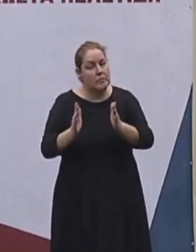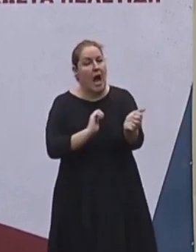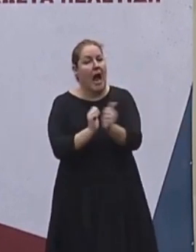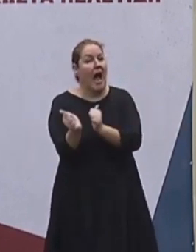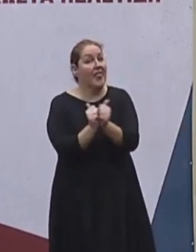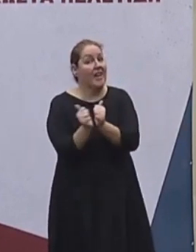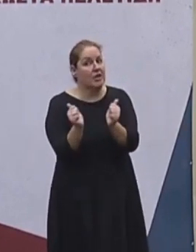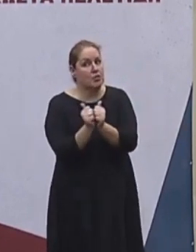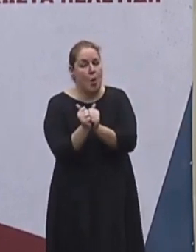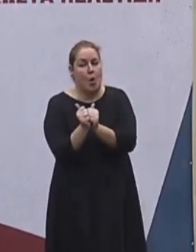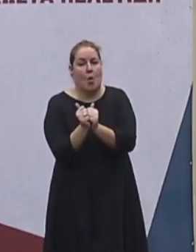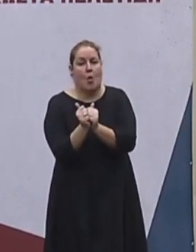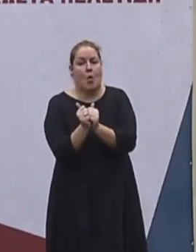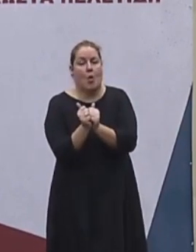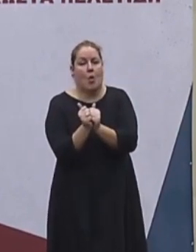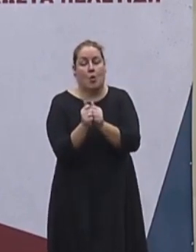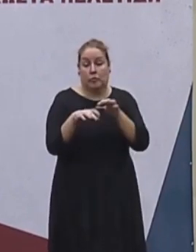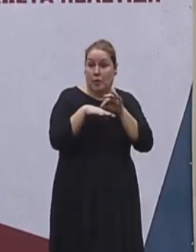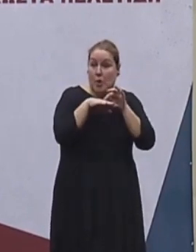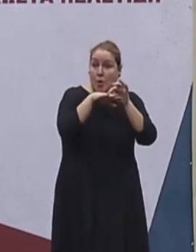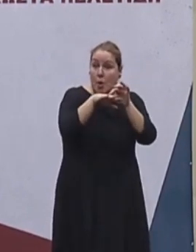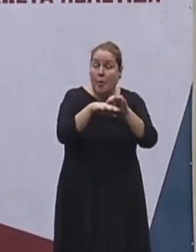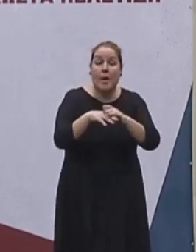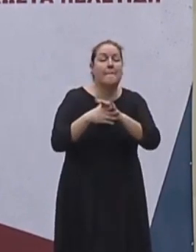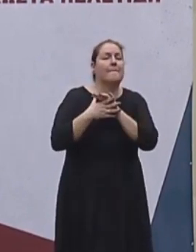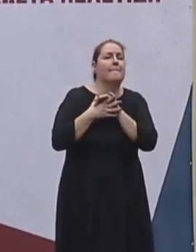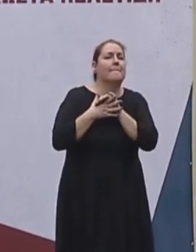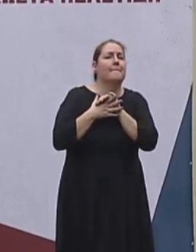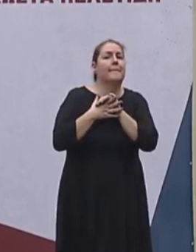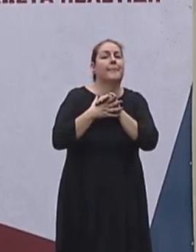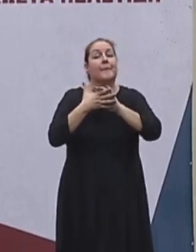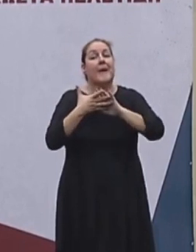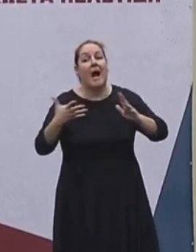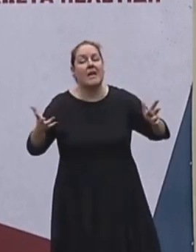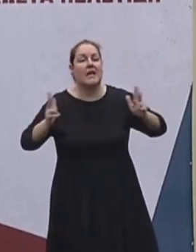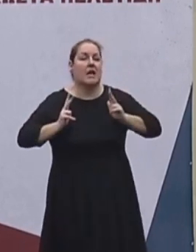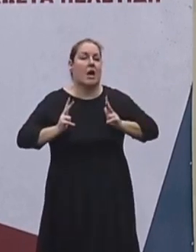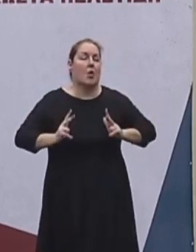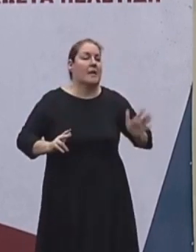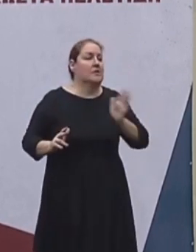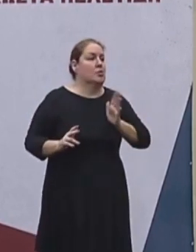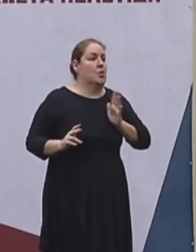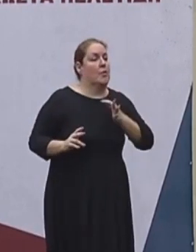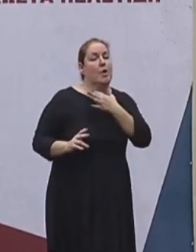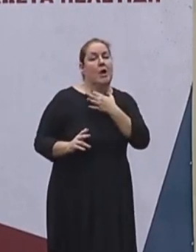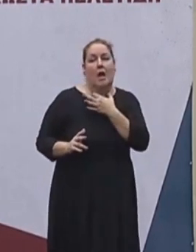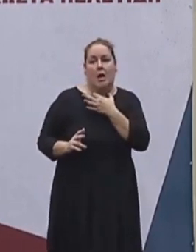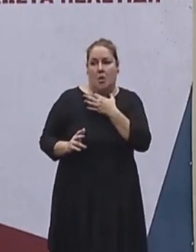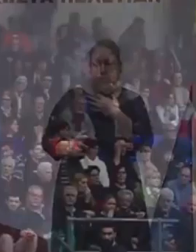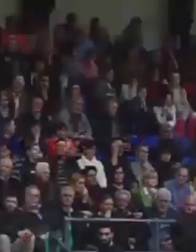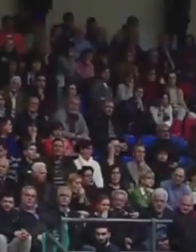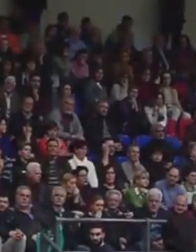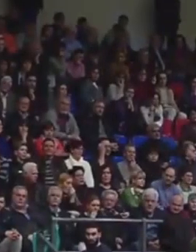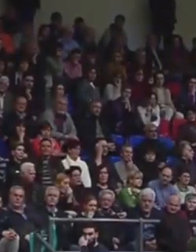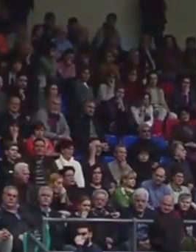αθλητισμό με γνώμονα τη μεγαλύτερη δυνατή ικανοποίηση των λαϊκών αναγκών. Αποδώσαμε στο